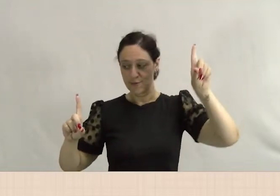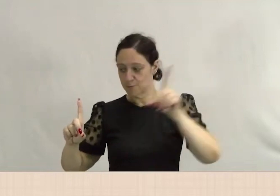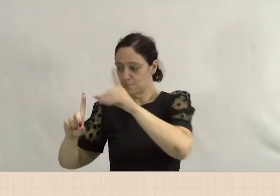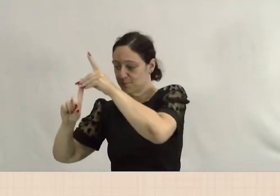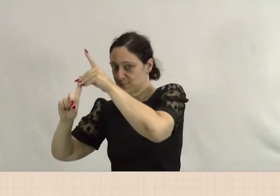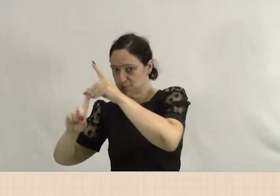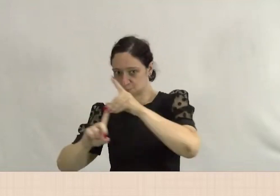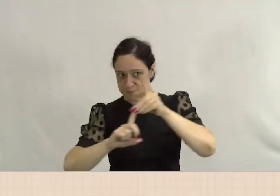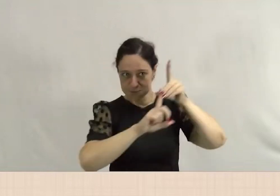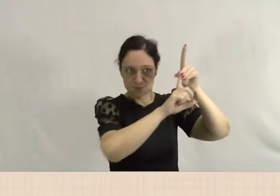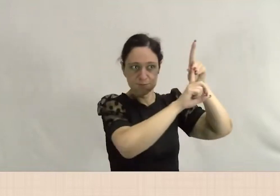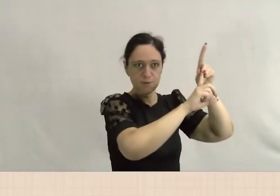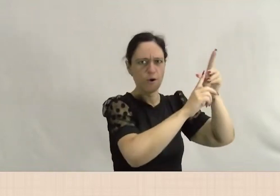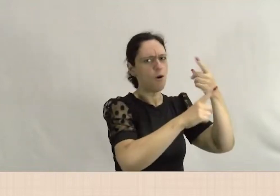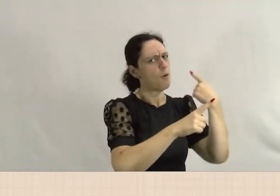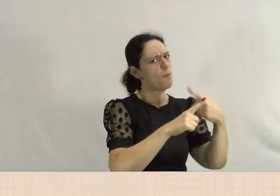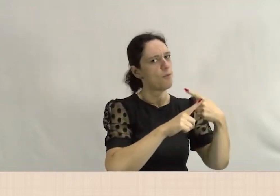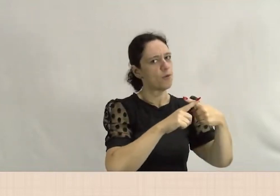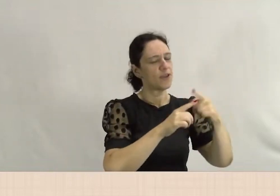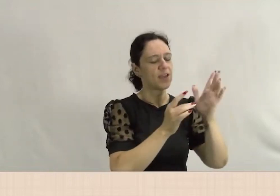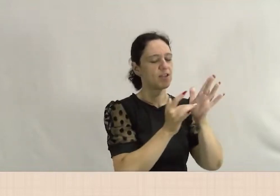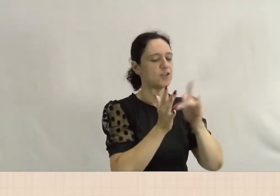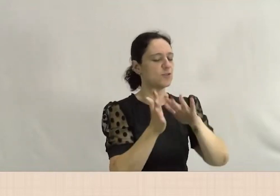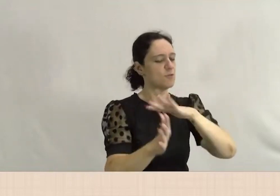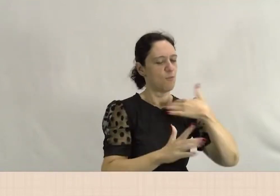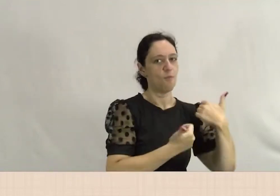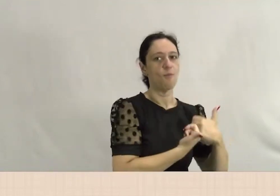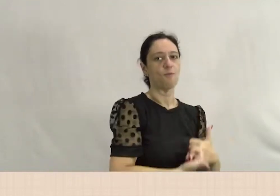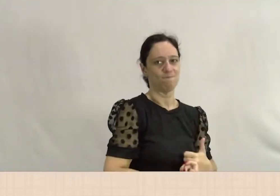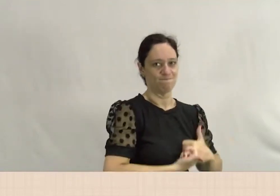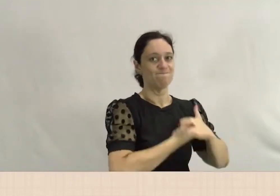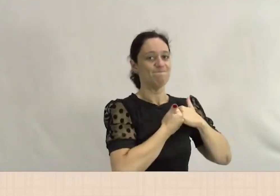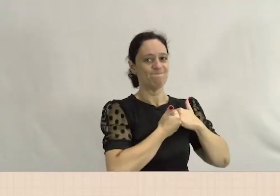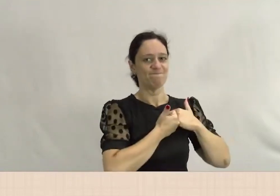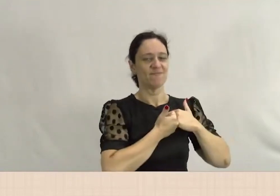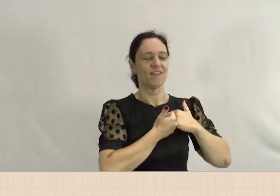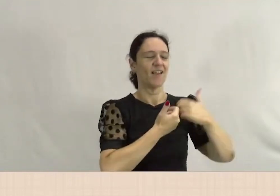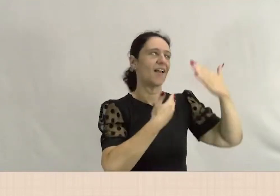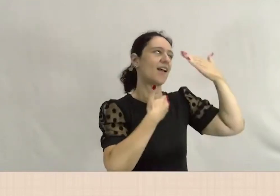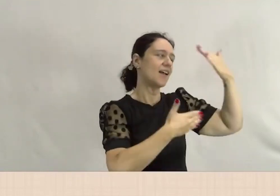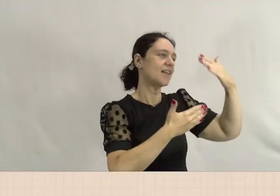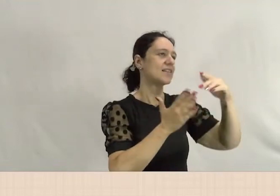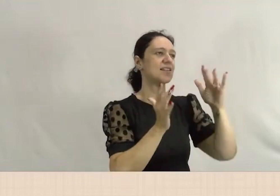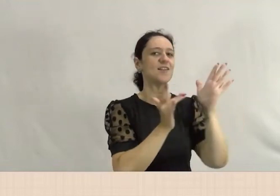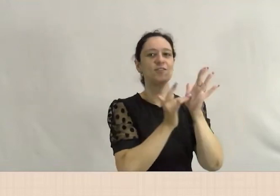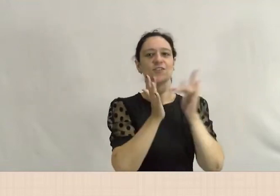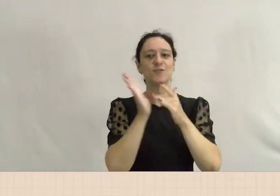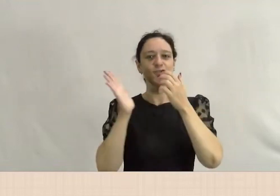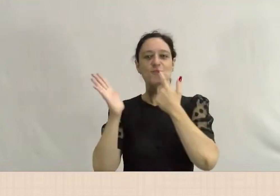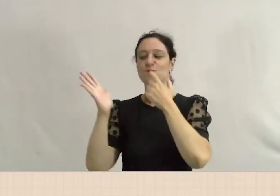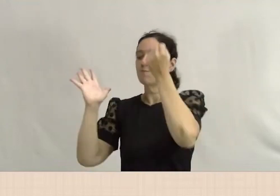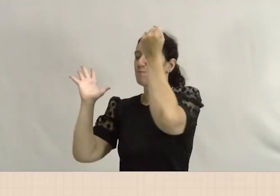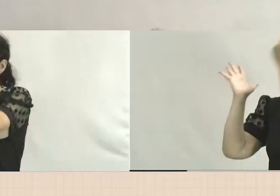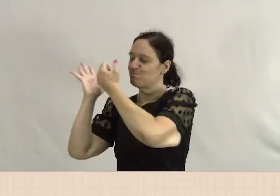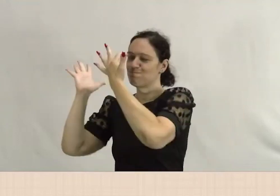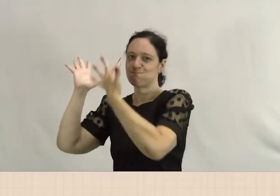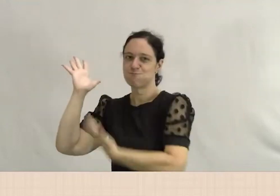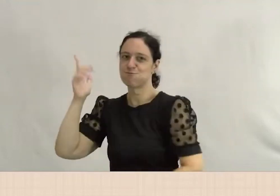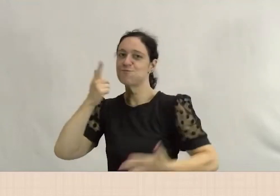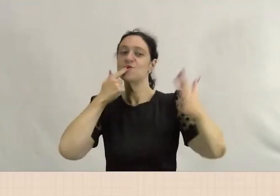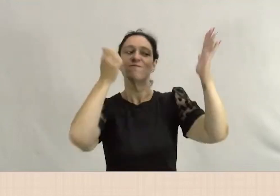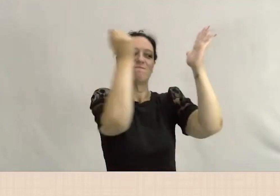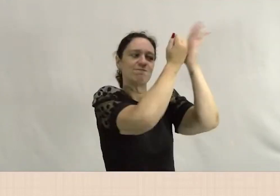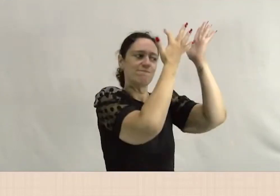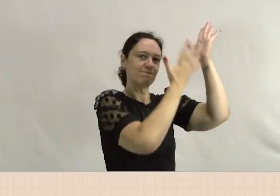E a nossa redenção é realizada pelo sangue que Cristo derramou na cruz. Isso nós vimos em Filipenses 1, dá uma olhada, Filipenses